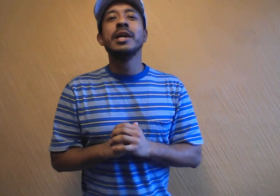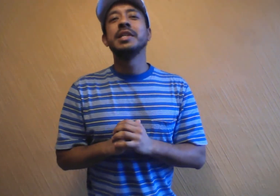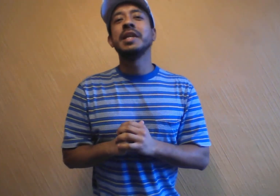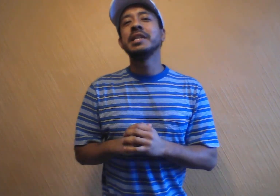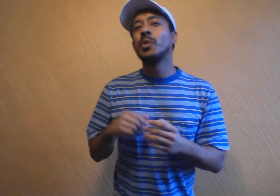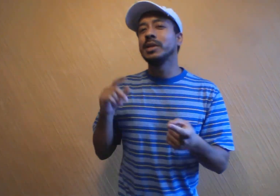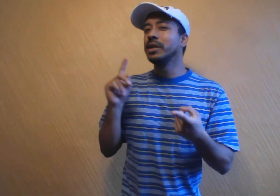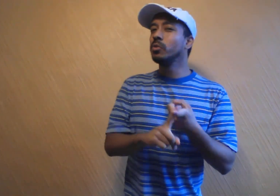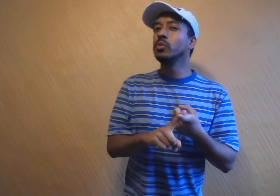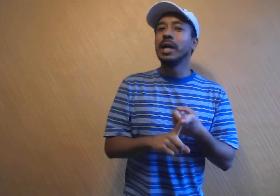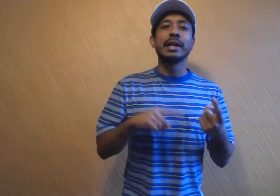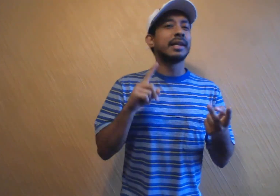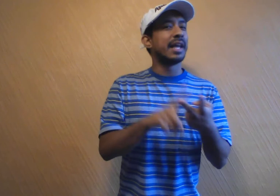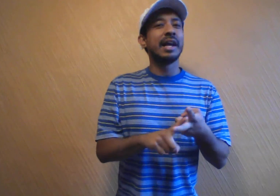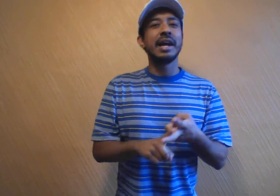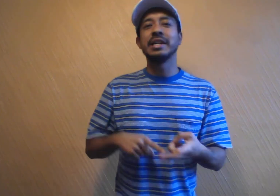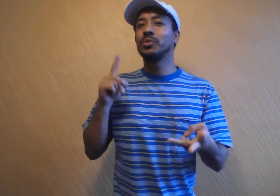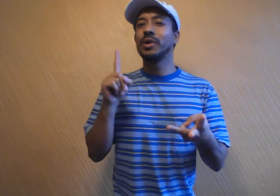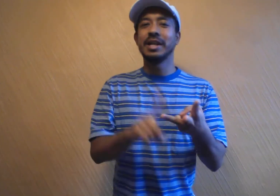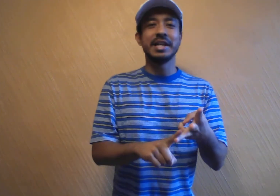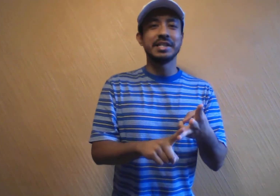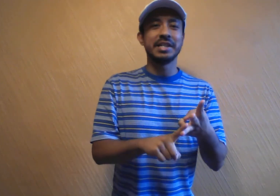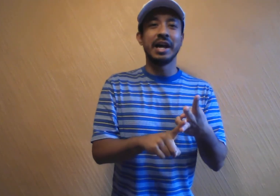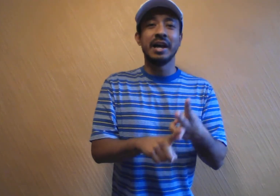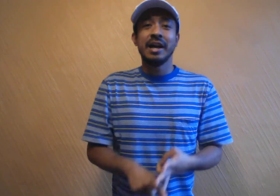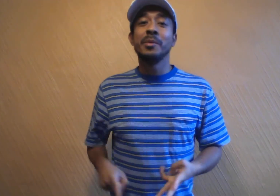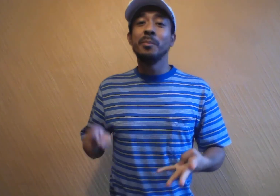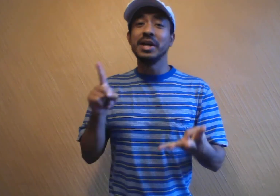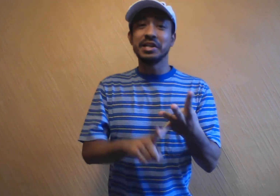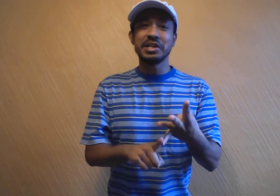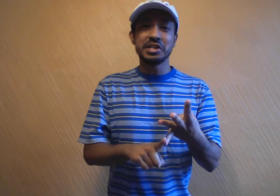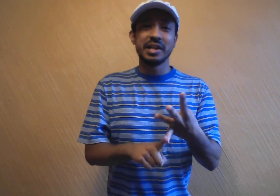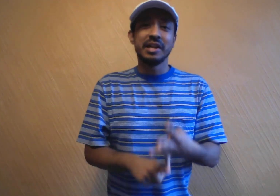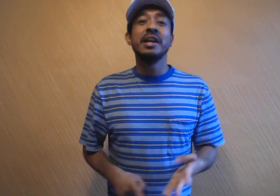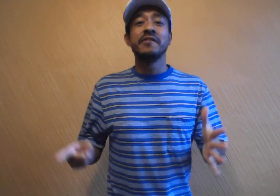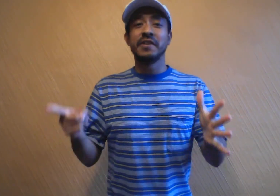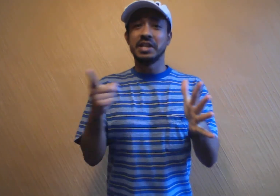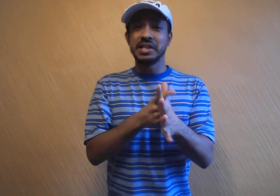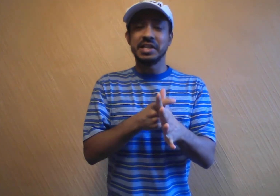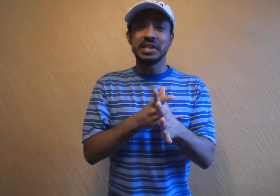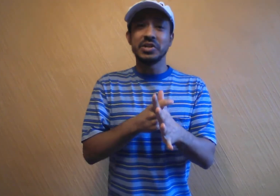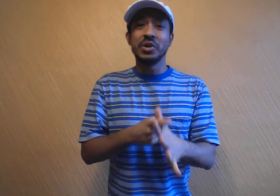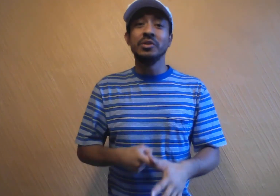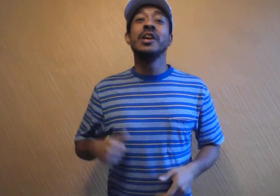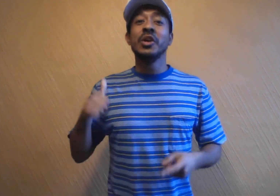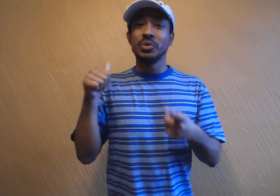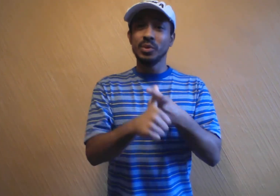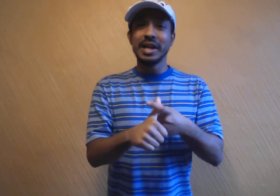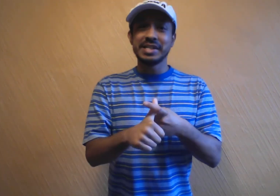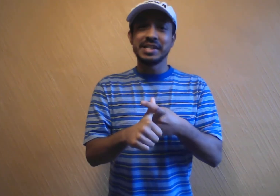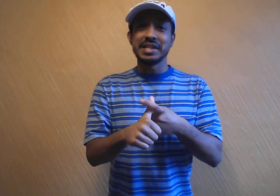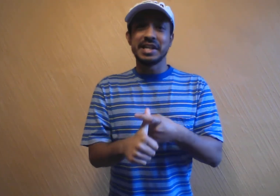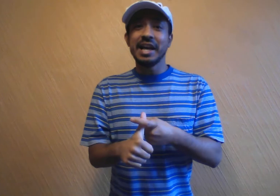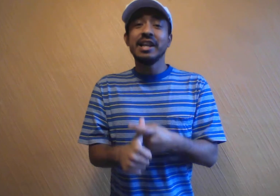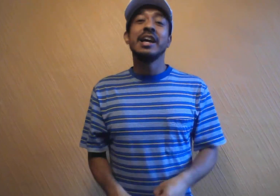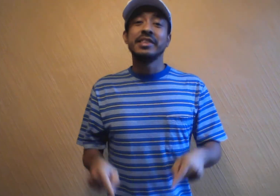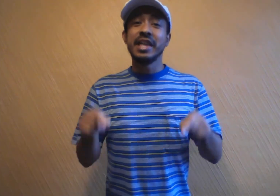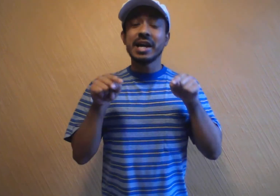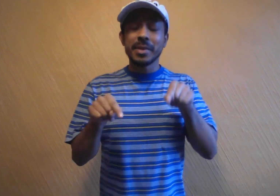Si tienes cualquier duda, queja, sugerencia, berrinche, felicitación, duda existencial, déjamelo